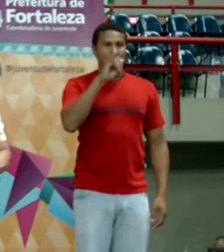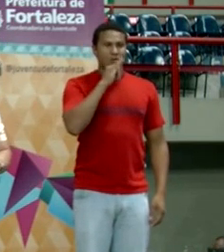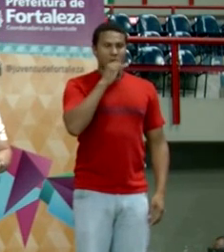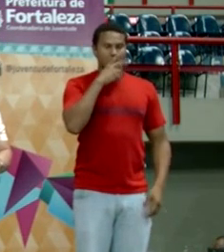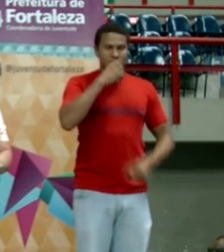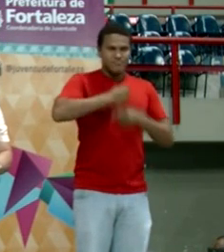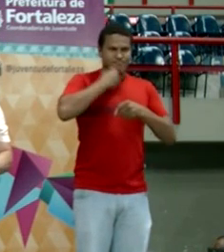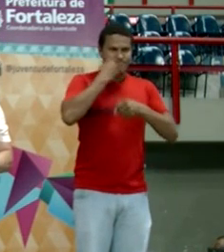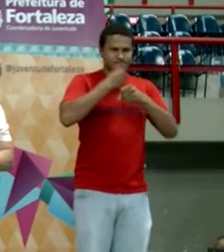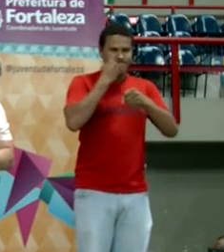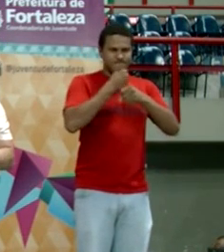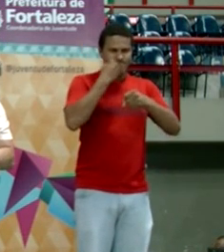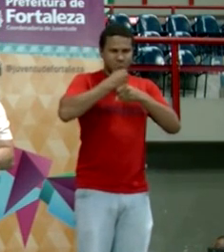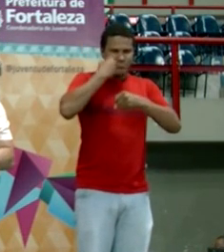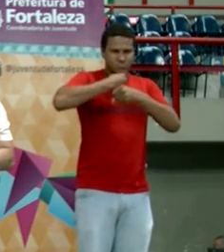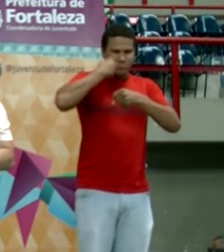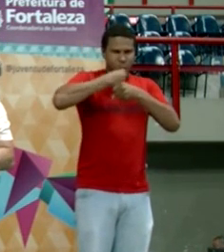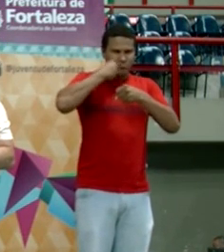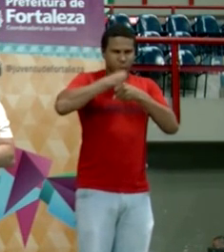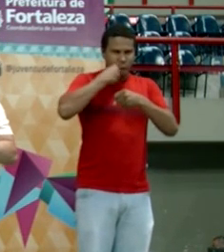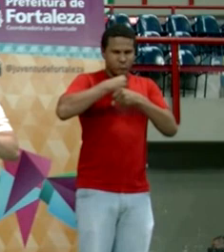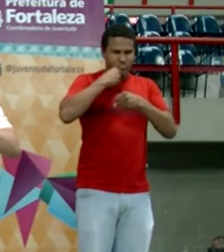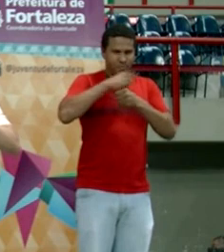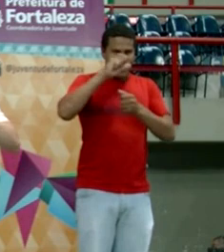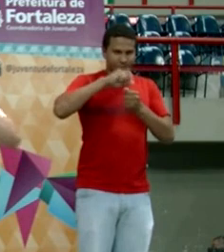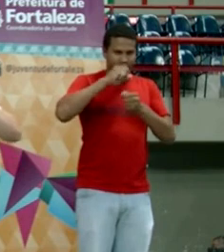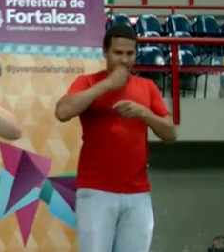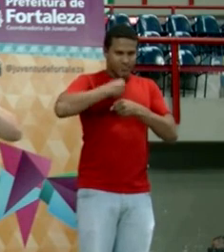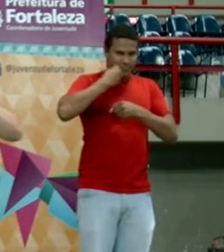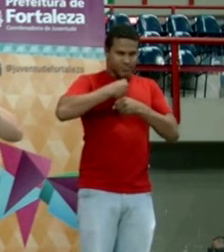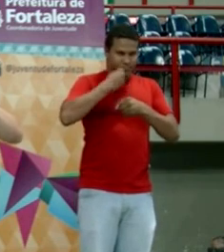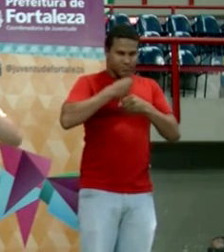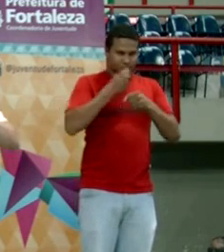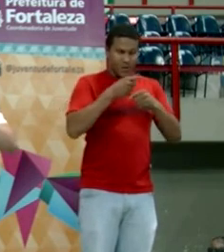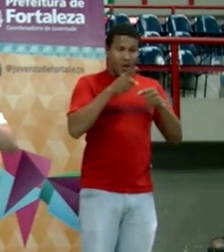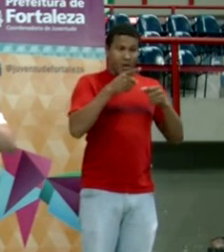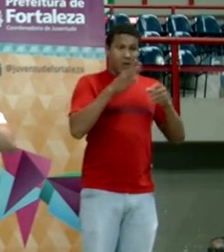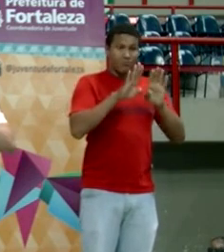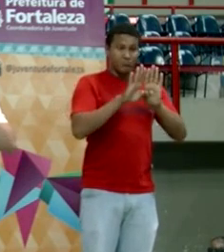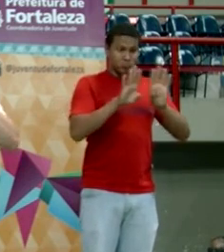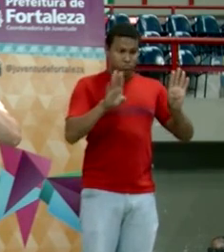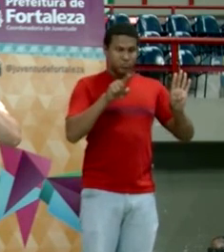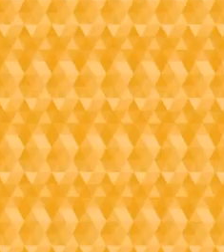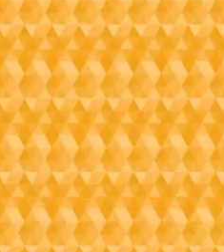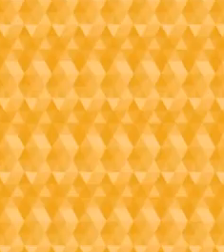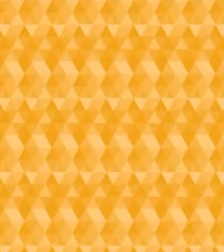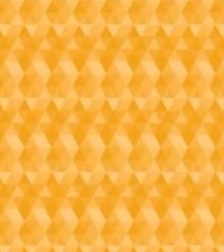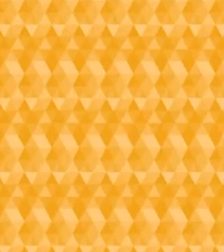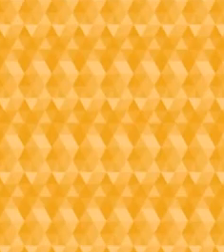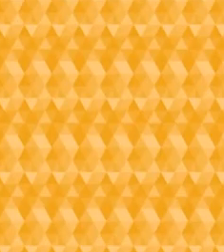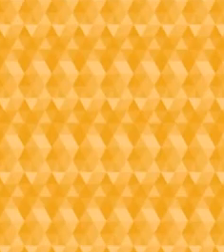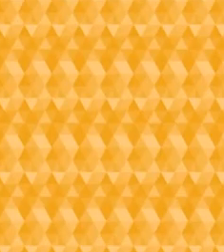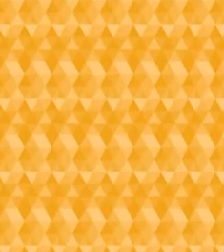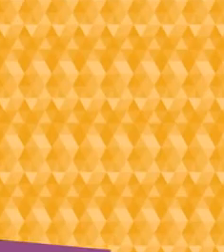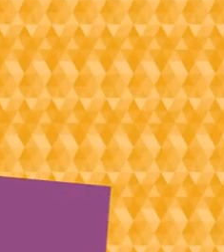de Berlim começou em 61, acabou em 89. A construção do Muro de Berlim